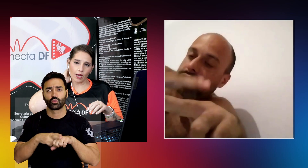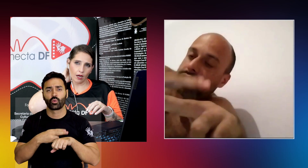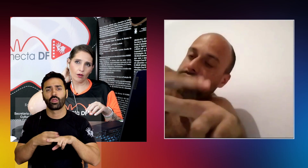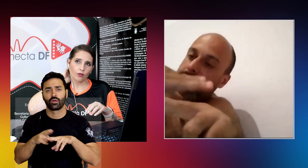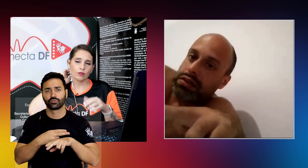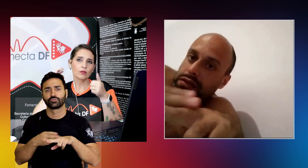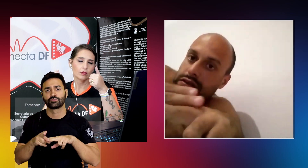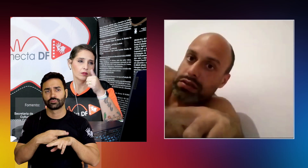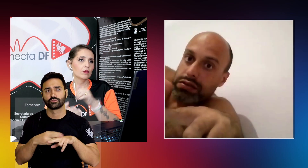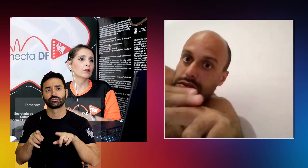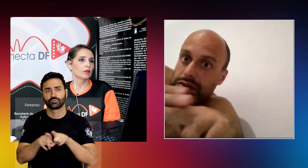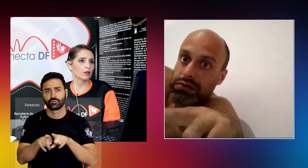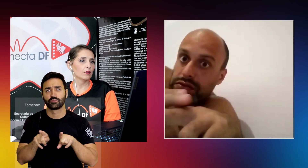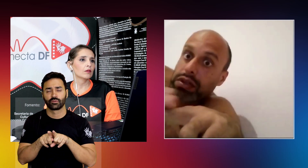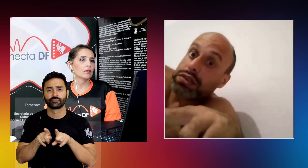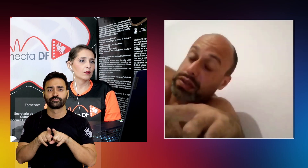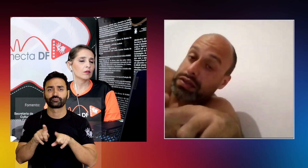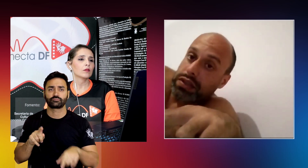para o cacau.